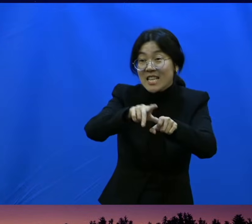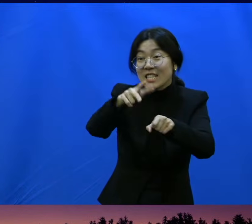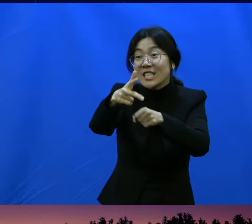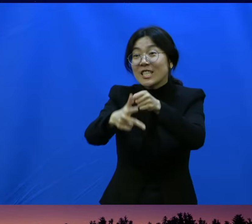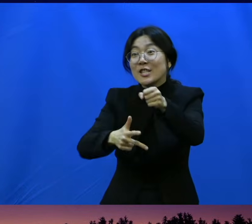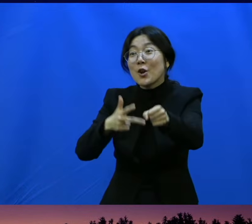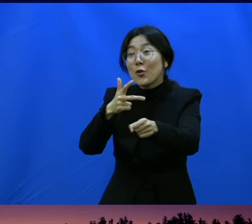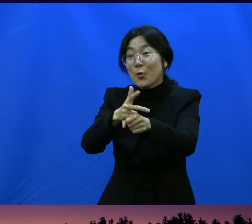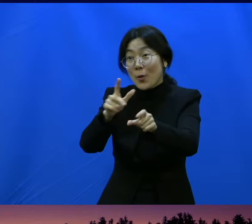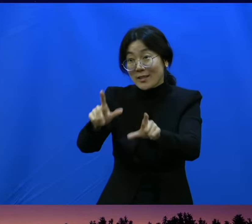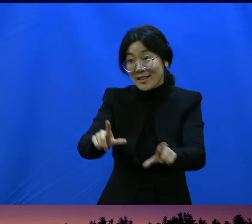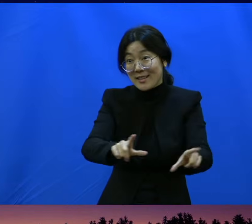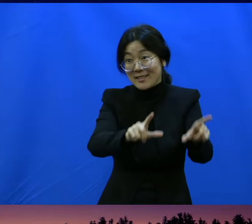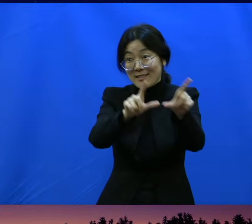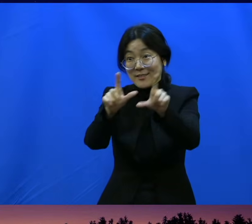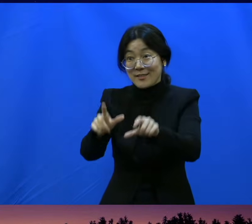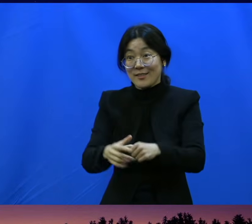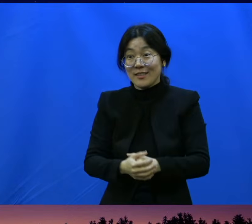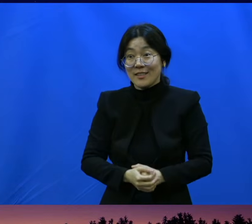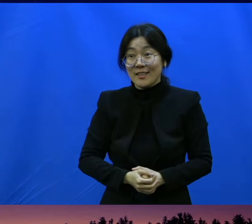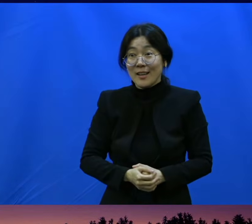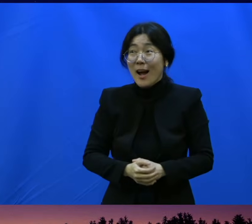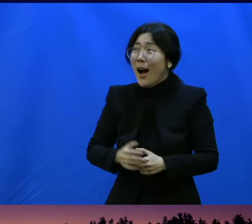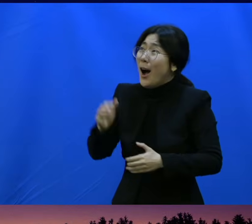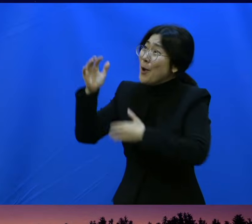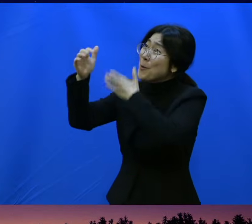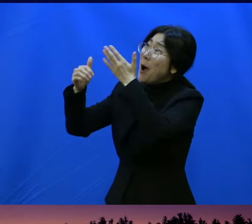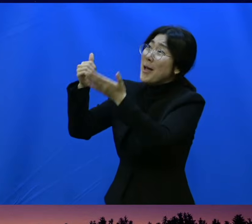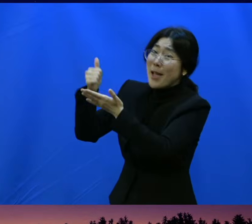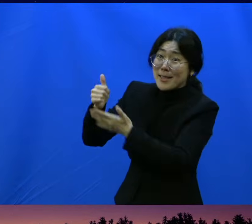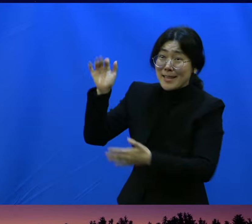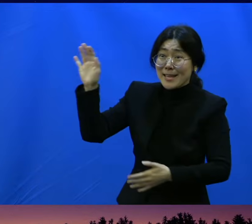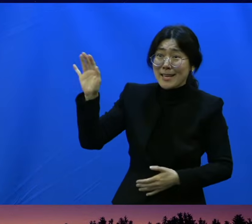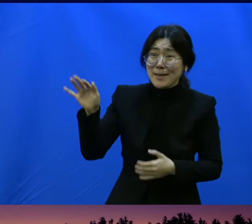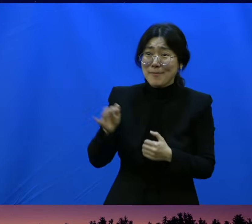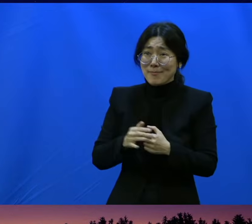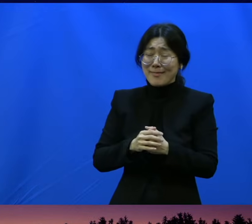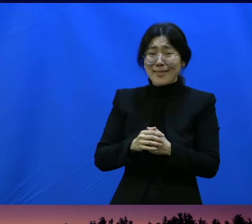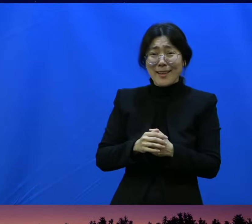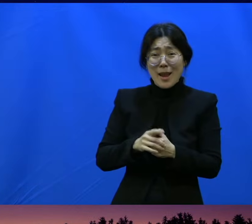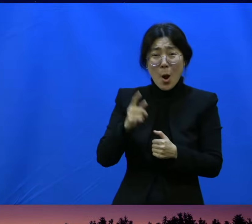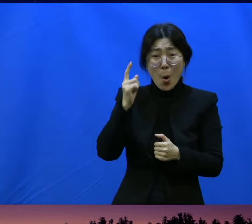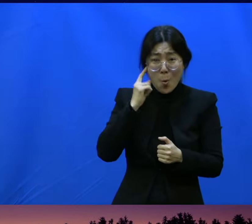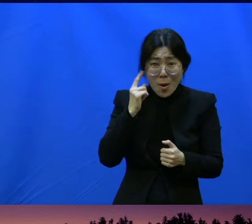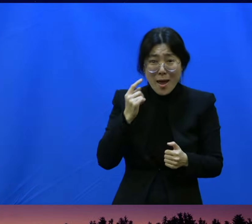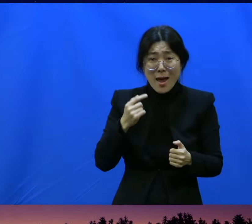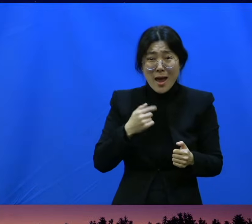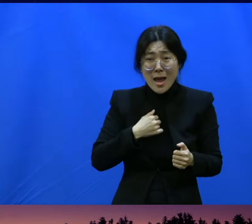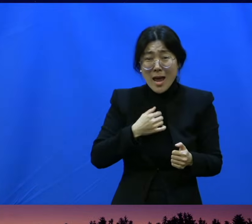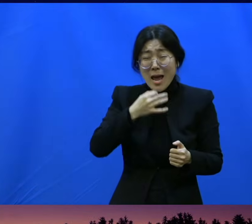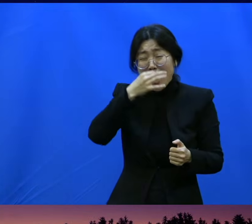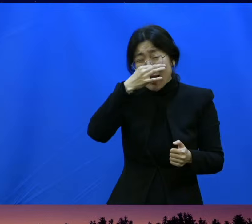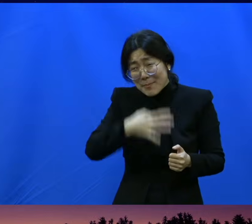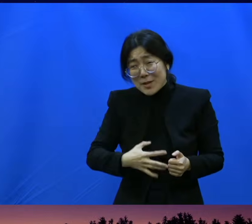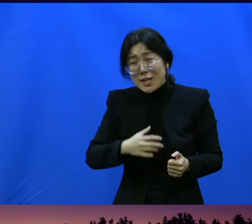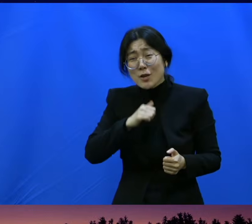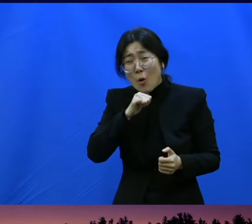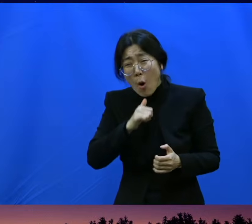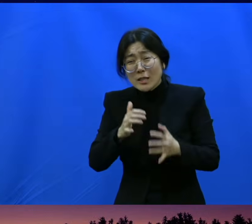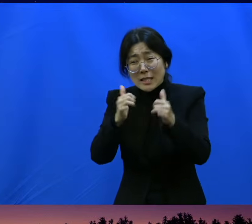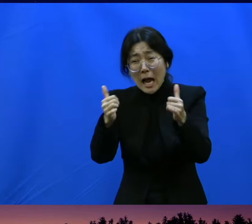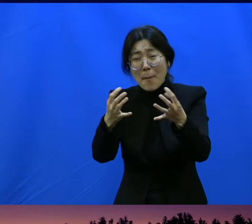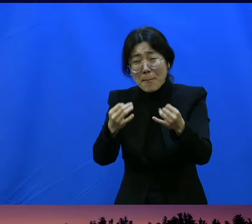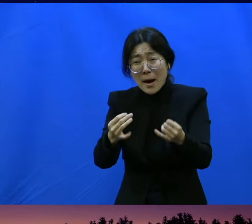여러분, 다윗은 이해할 수가 없었을 거예요. 그냥 몰려오니까. 이게 우연이 아니죠,